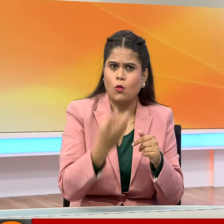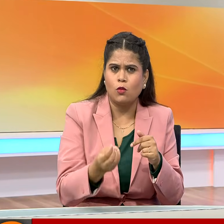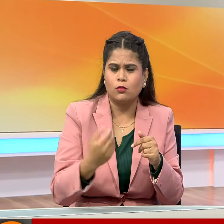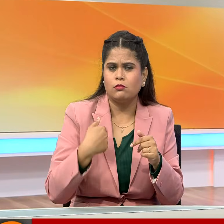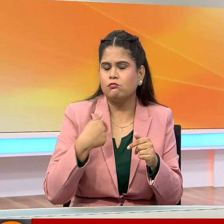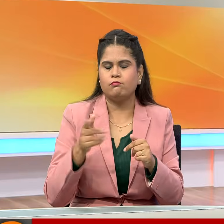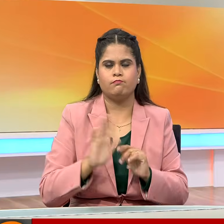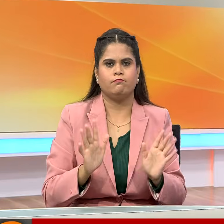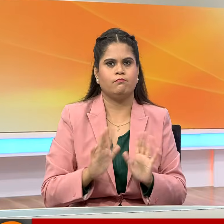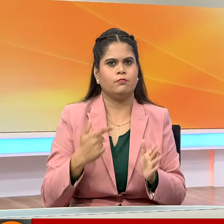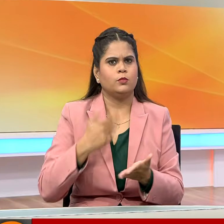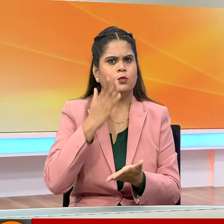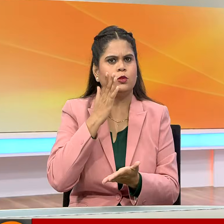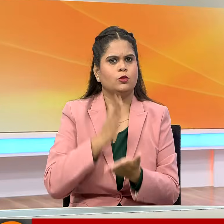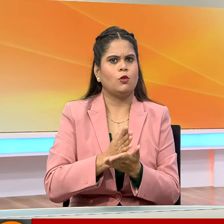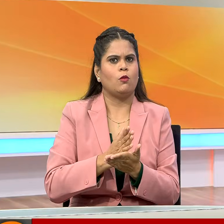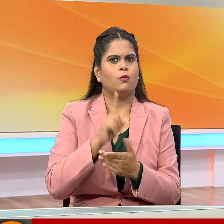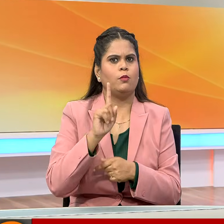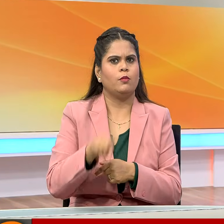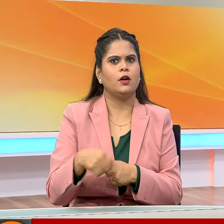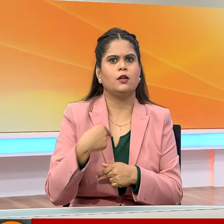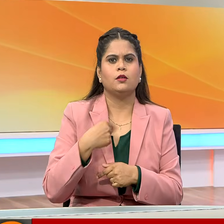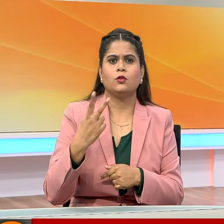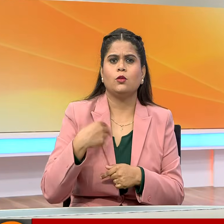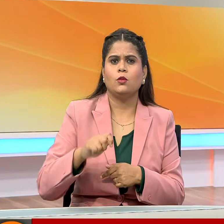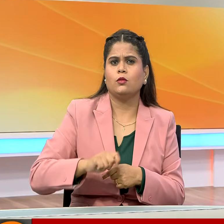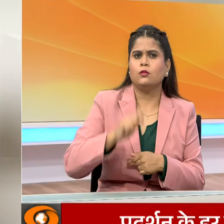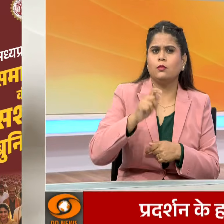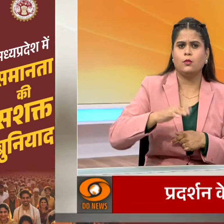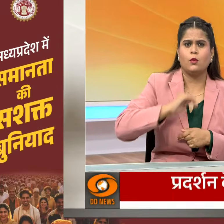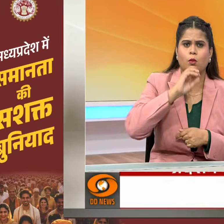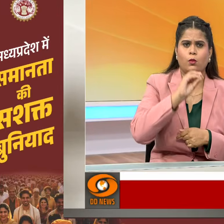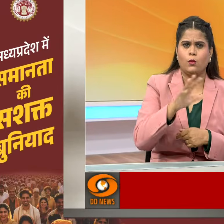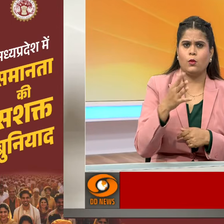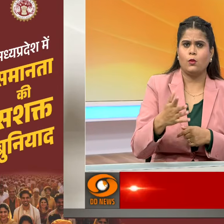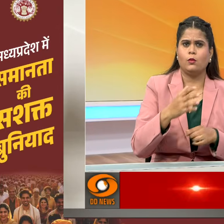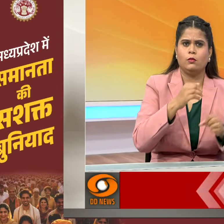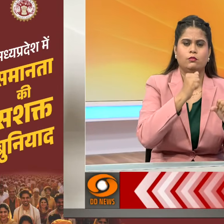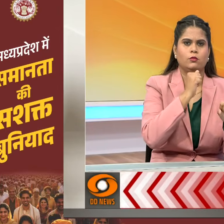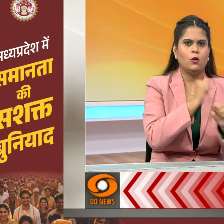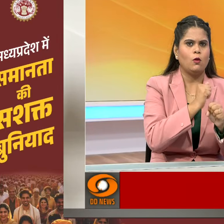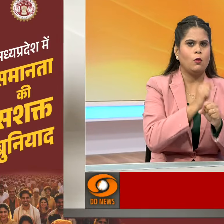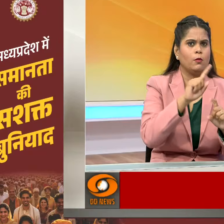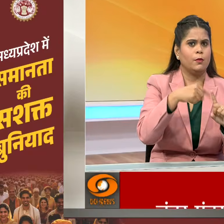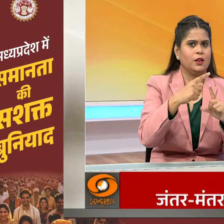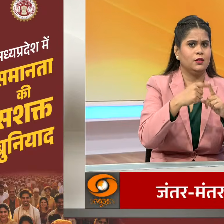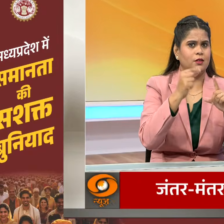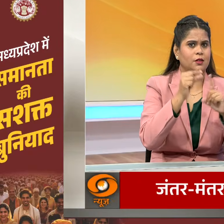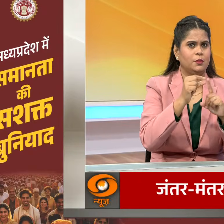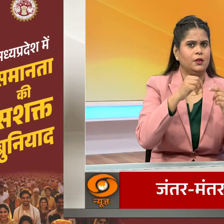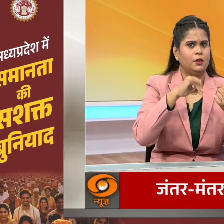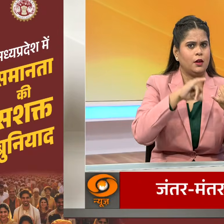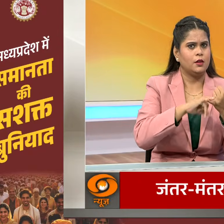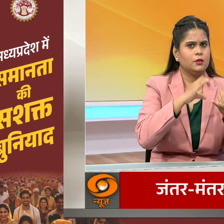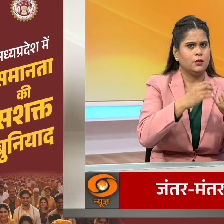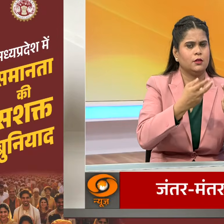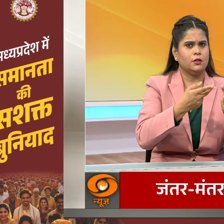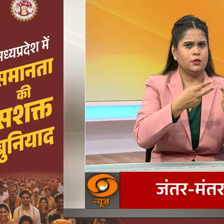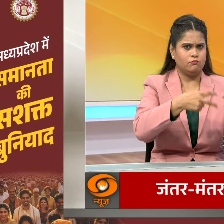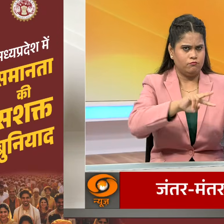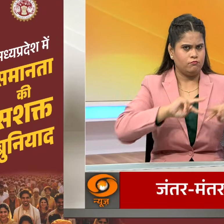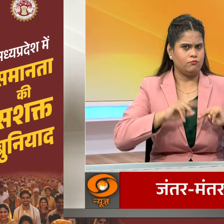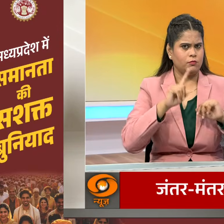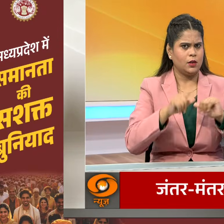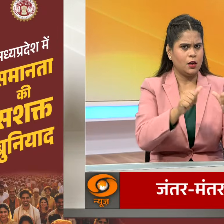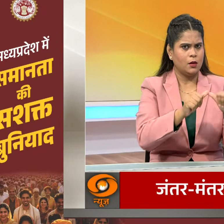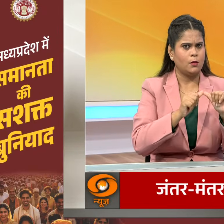के लिए रोक लगा दी। कोर्ट ने मामले में राज्य सरकार एवं जेपीएससी से जवाब मांगा है। प्रार्थियों की ओर से अधिवक्ता